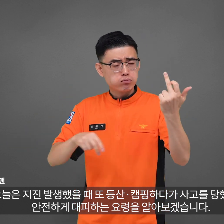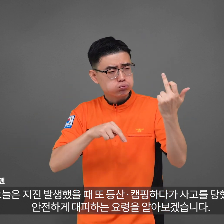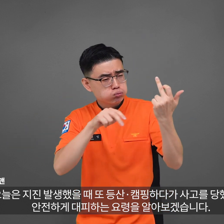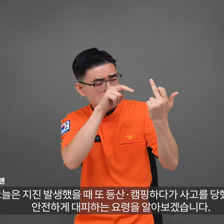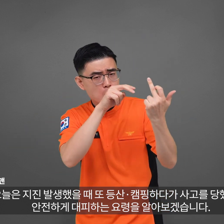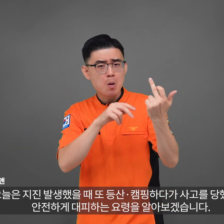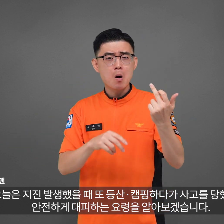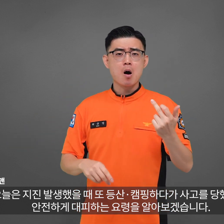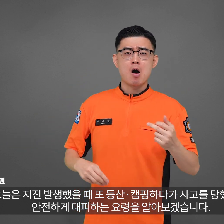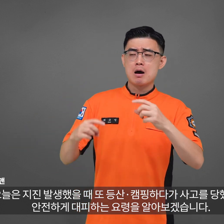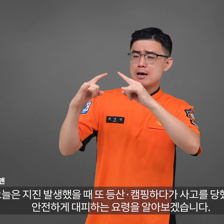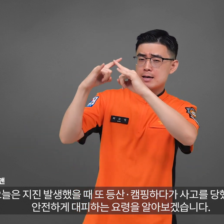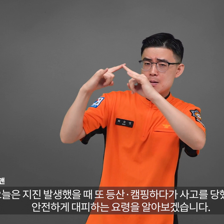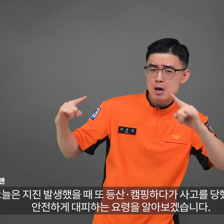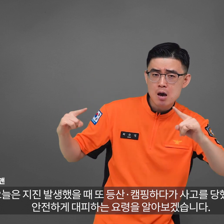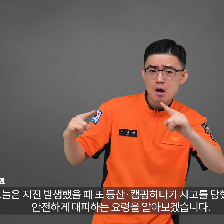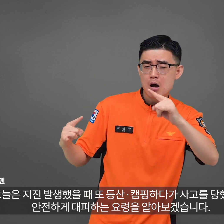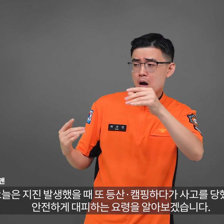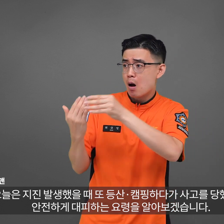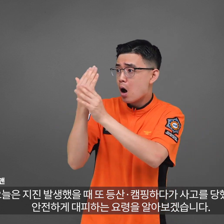또 등산 캠핑하다가 사고를 당했을 때